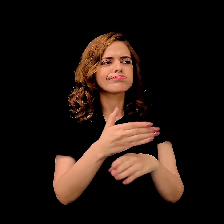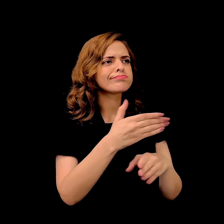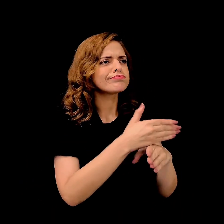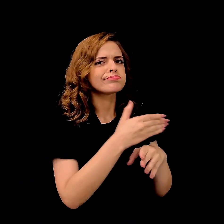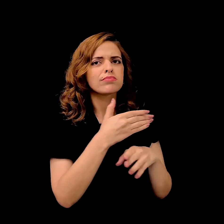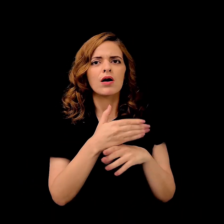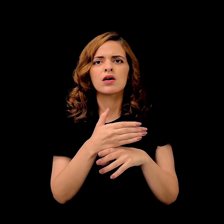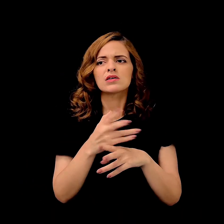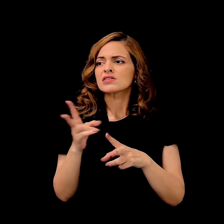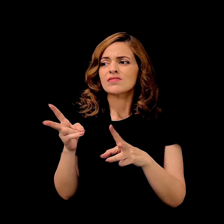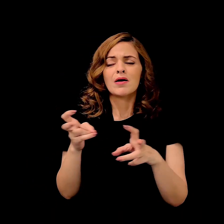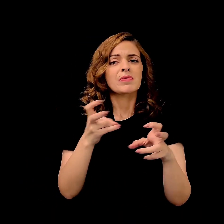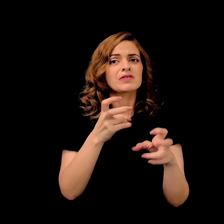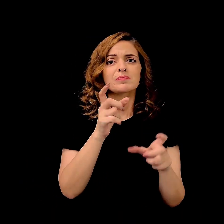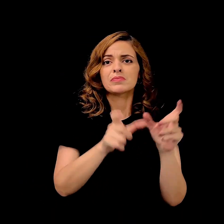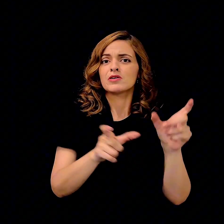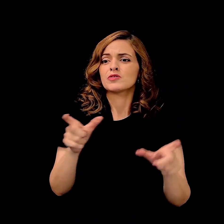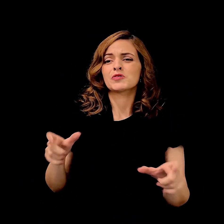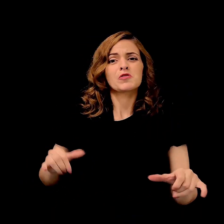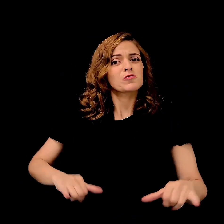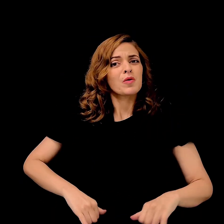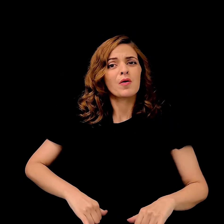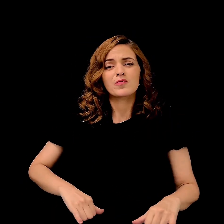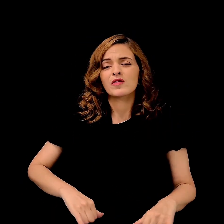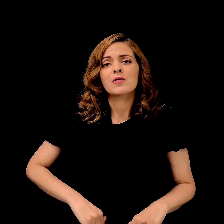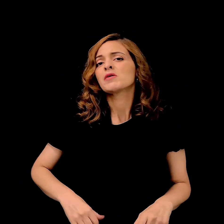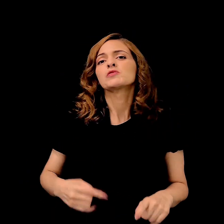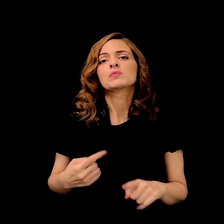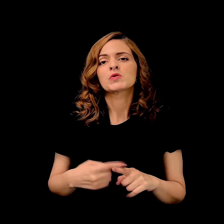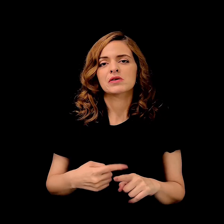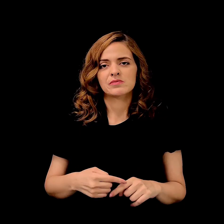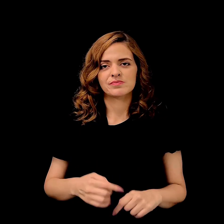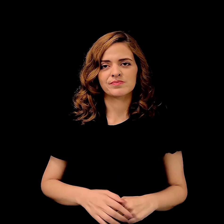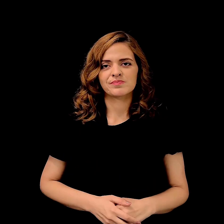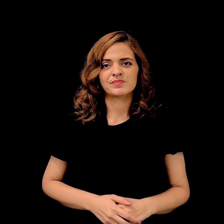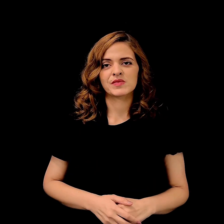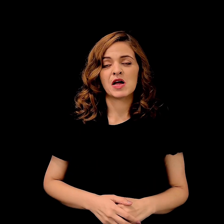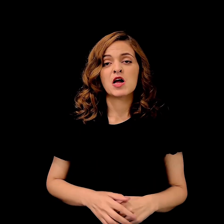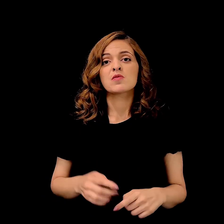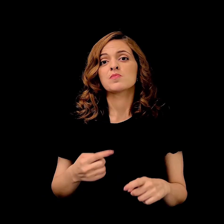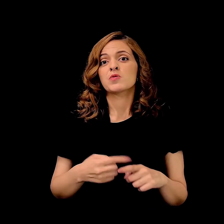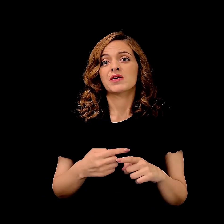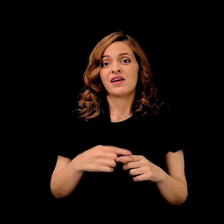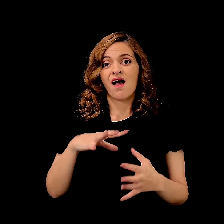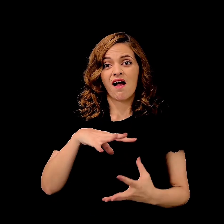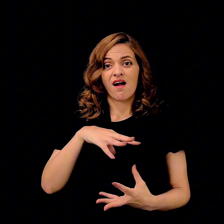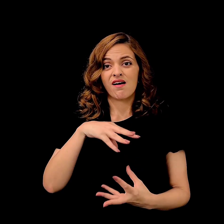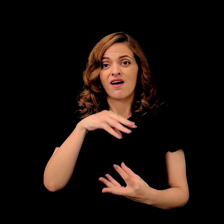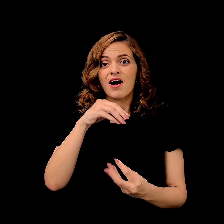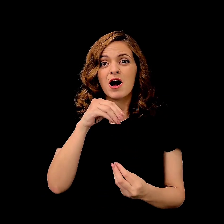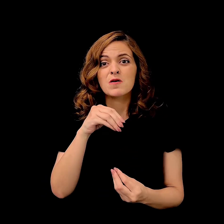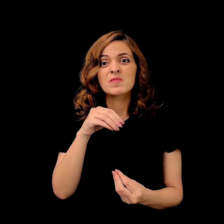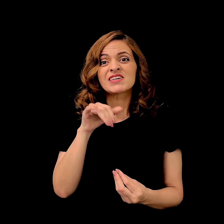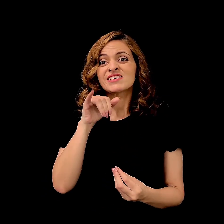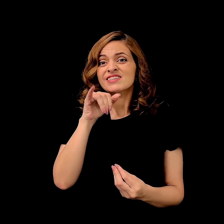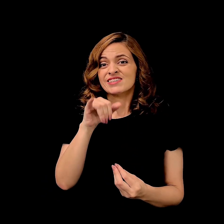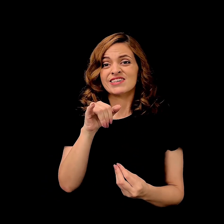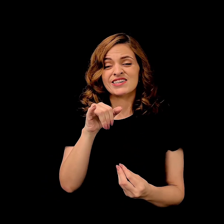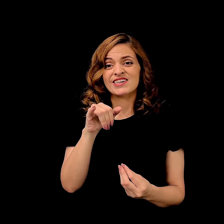ver sofrimento, sofrimento, sofrimento. Por quê? Porque a alma, sem a direção